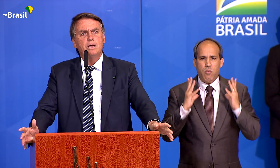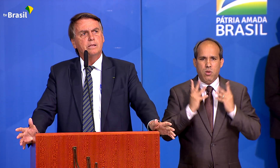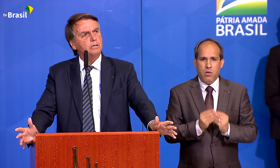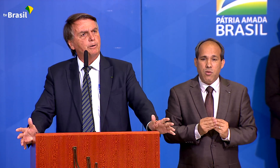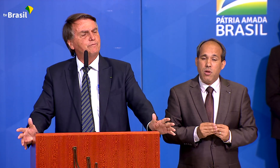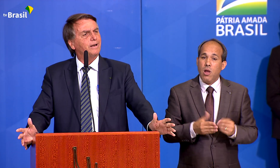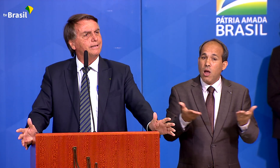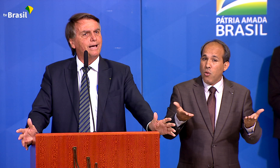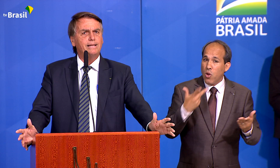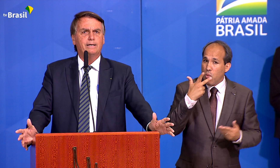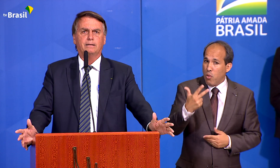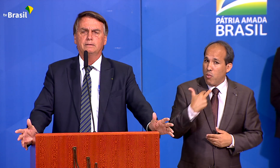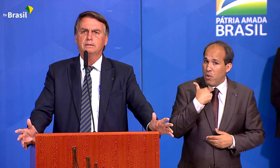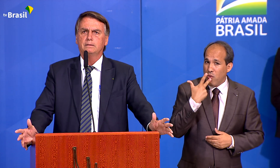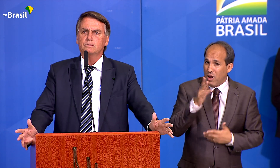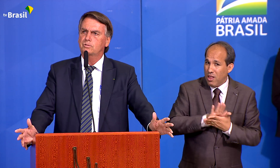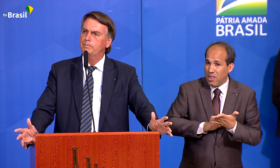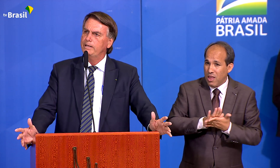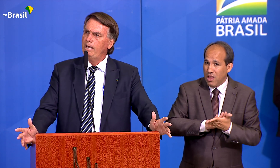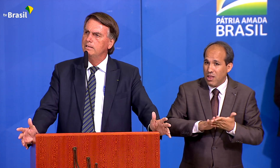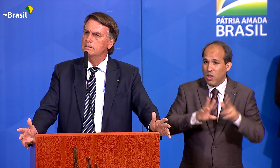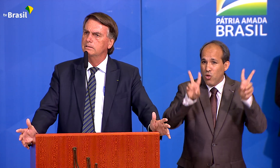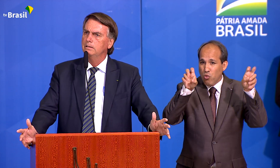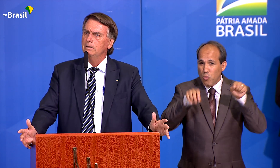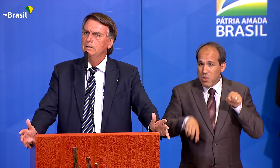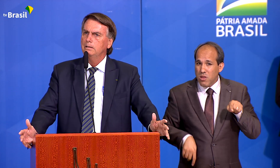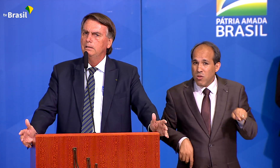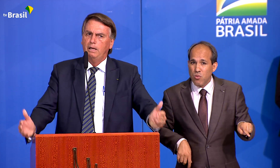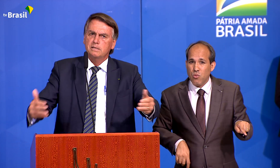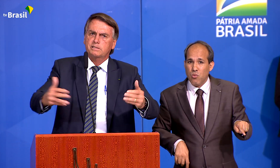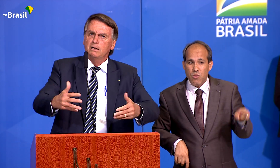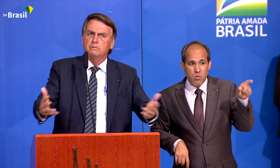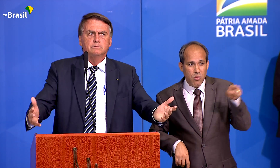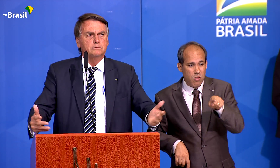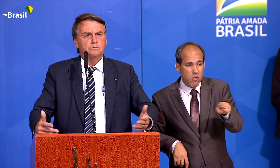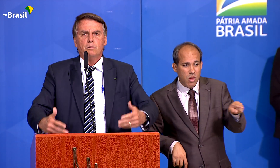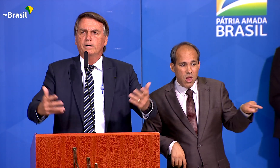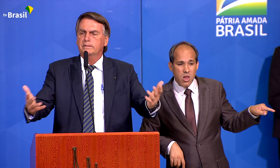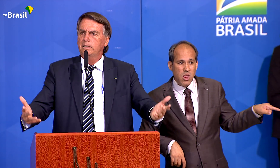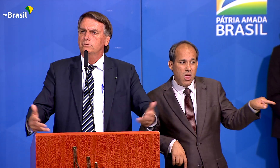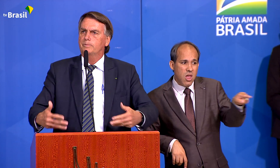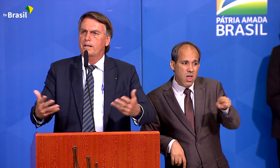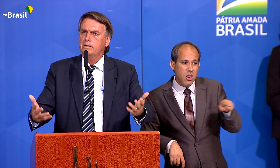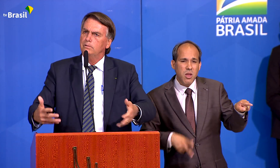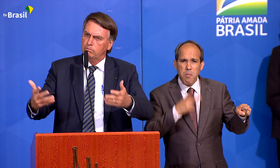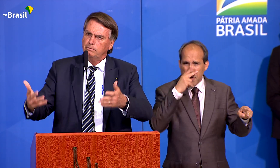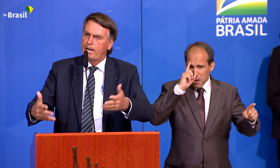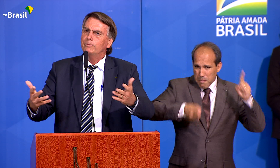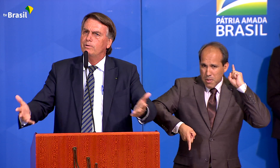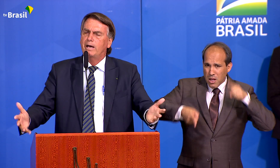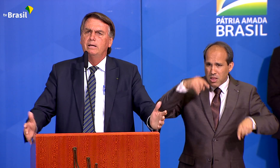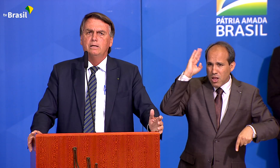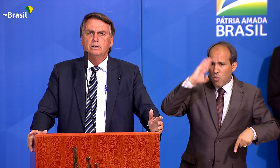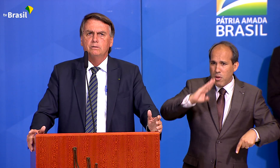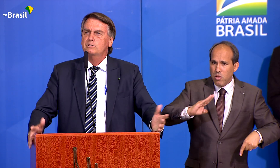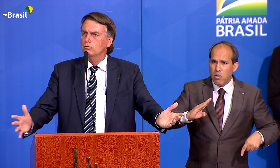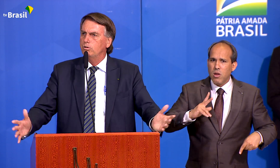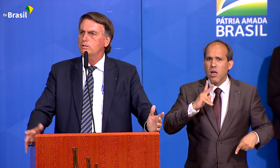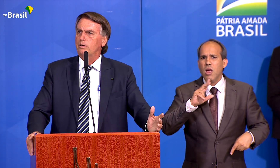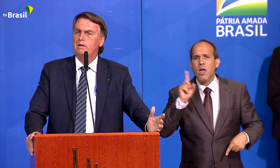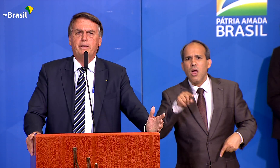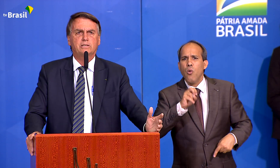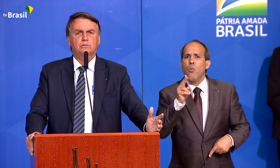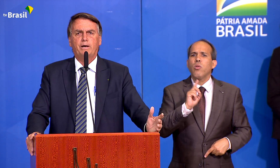agora você não pode falar nada sobre eles eles estão comandando o Brasil a Manu é